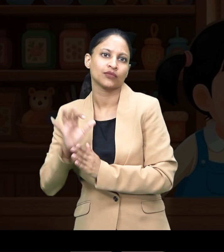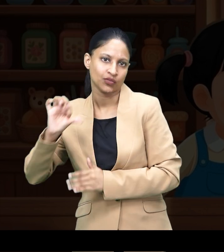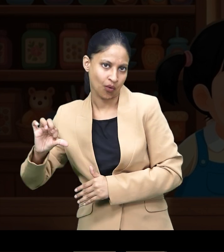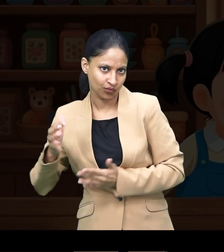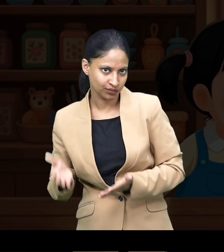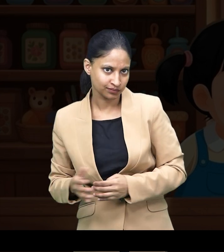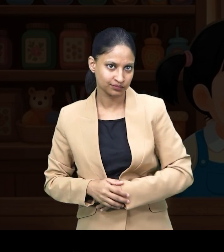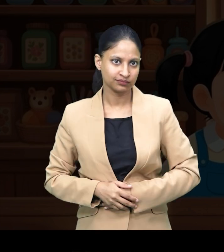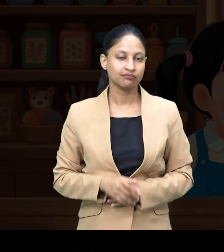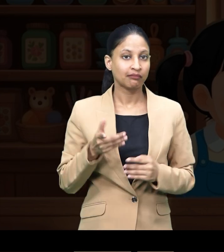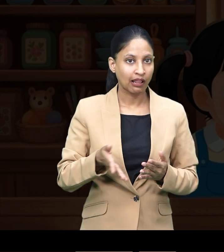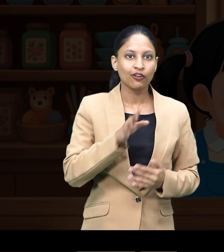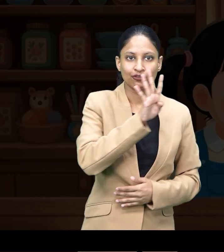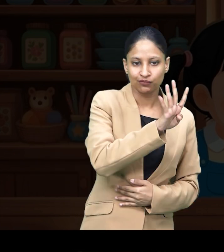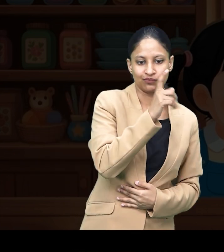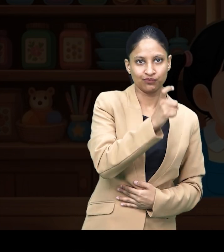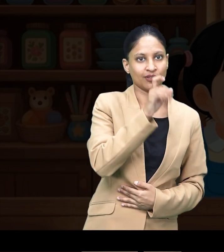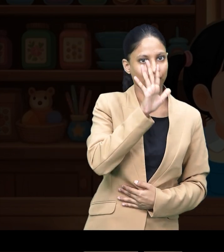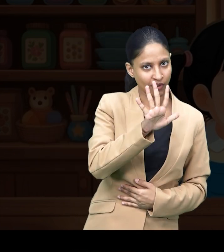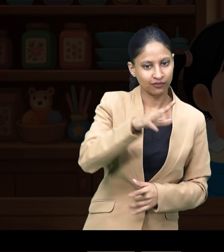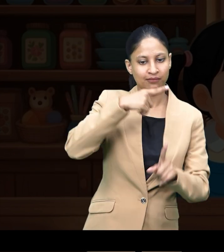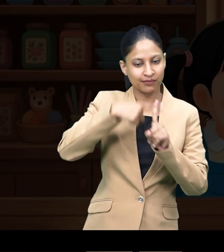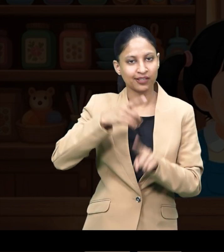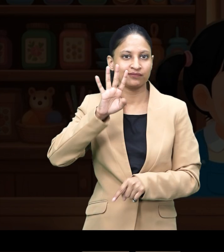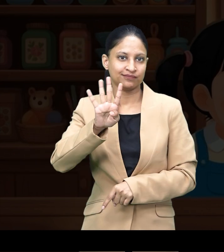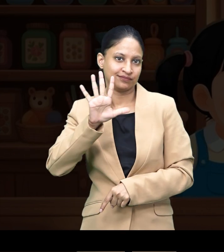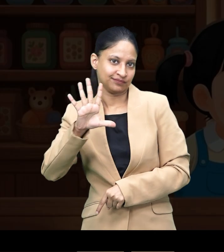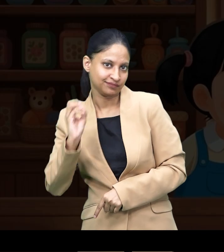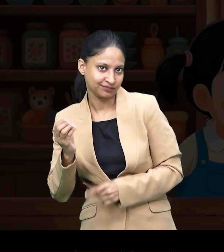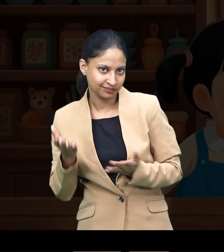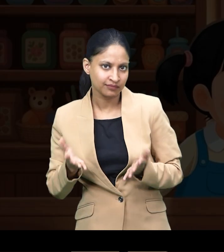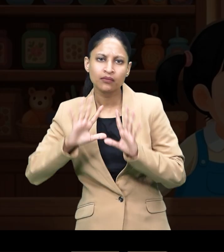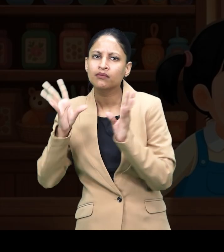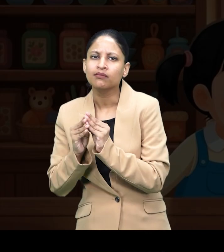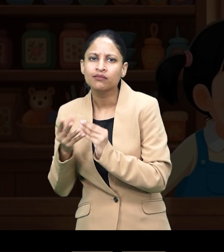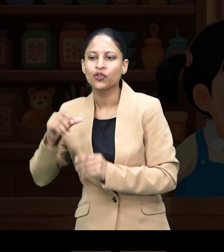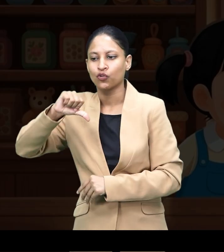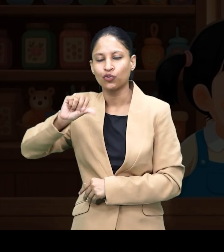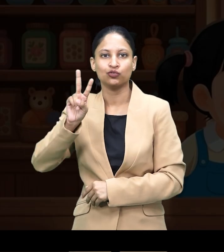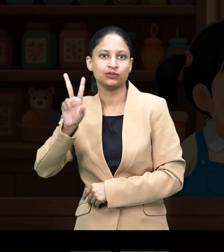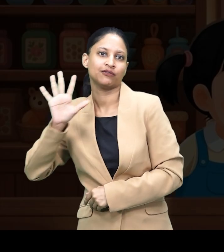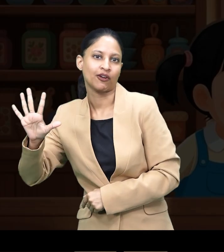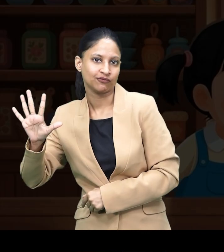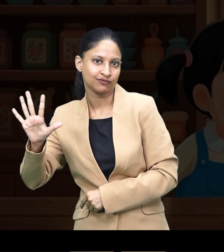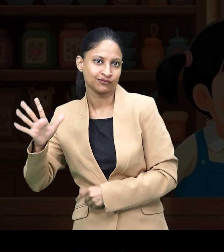तो 475 जोड़ 450 बराबर 925।